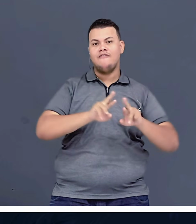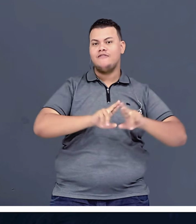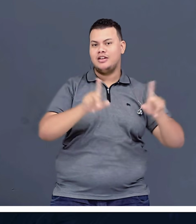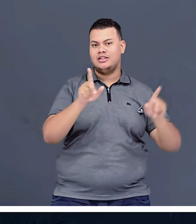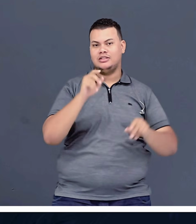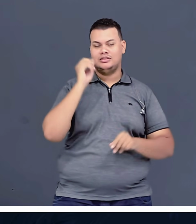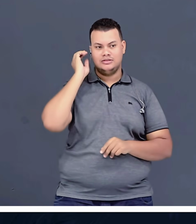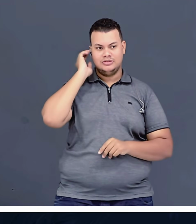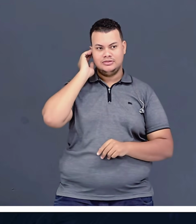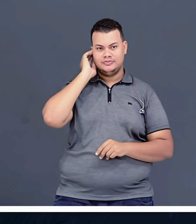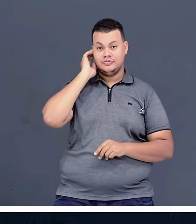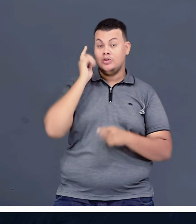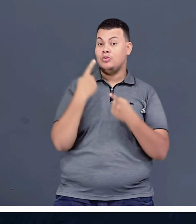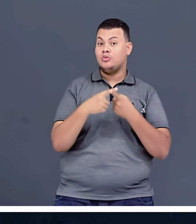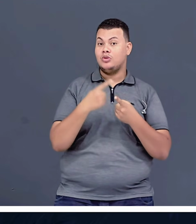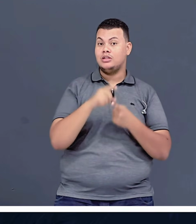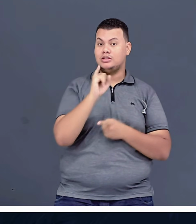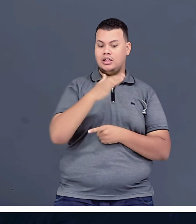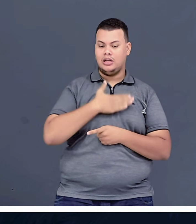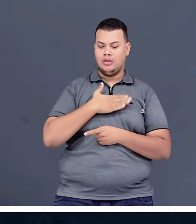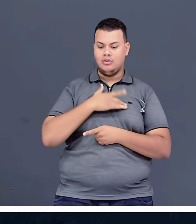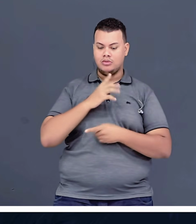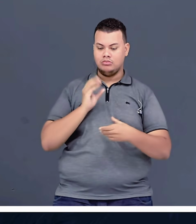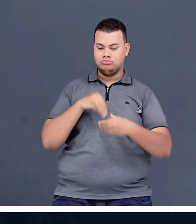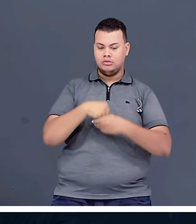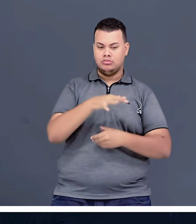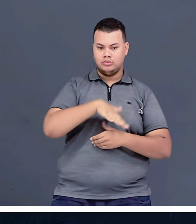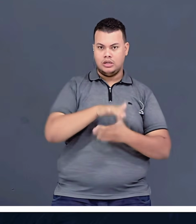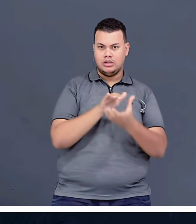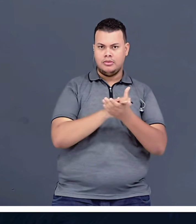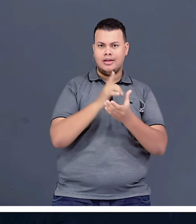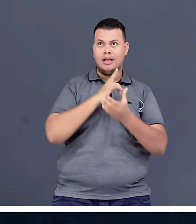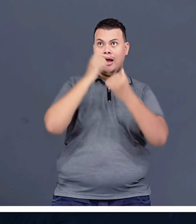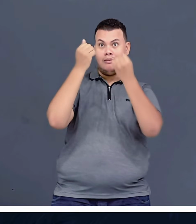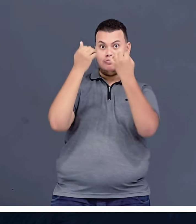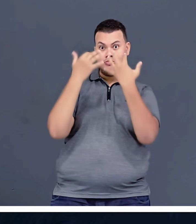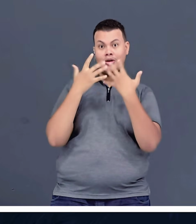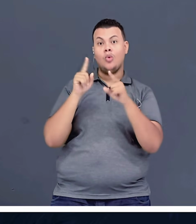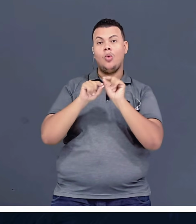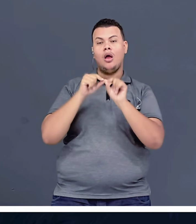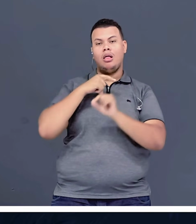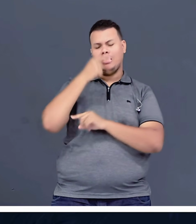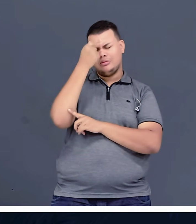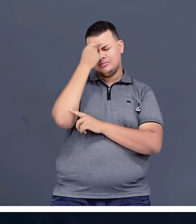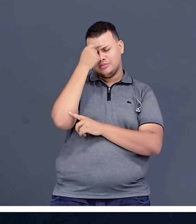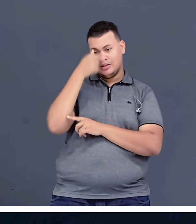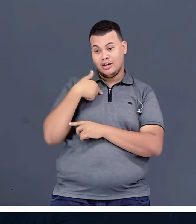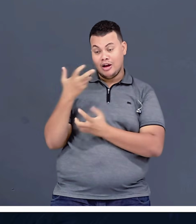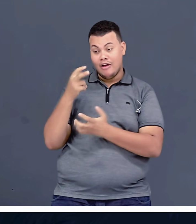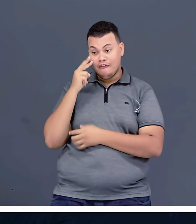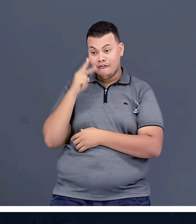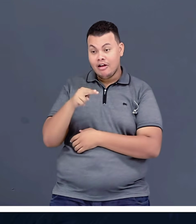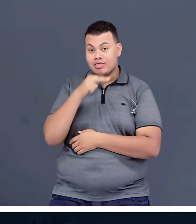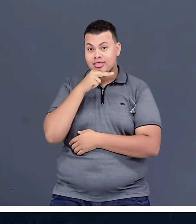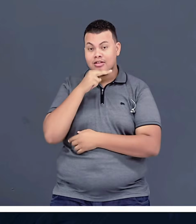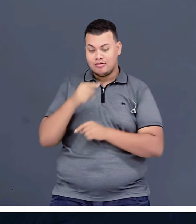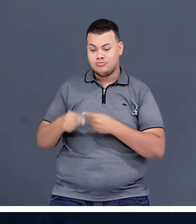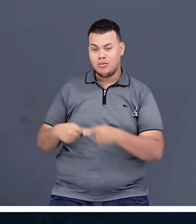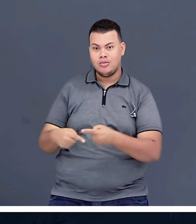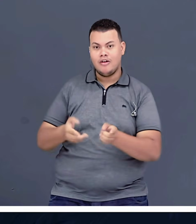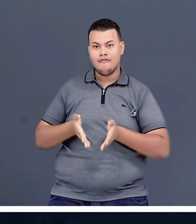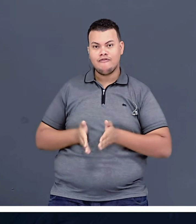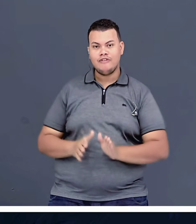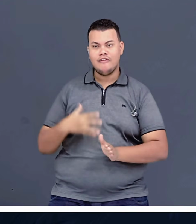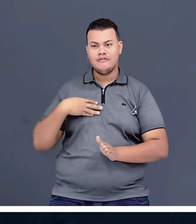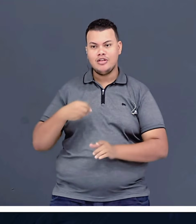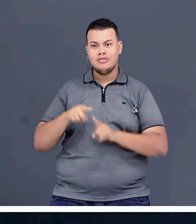diferente. Porque quando eu estou dentro de um casamento abençoado, eu estou pensando já em ver os meus netos, os meus filhos